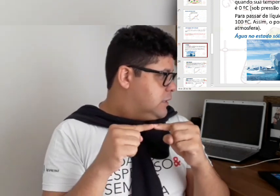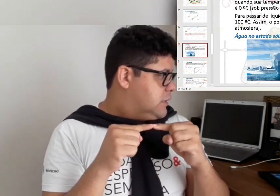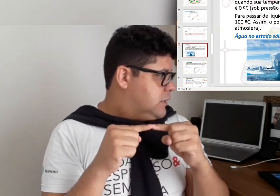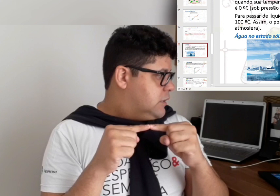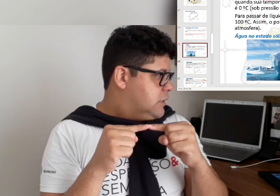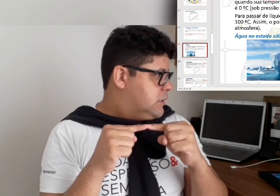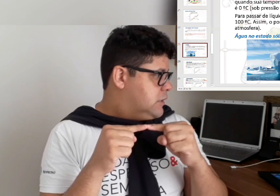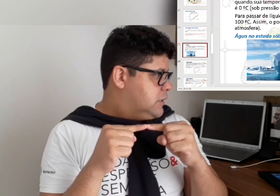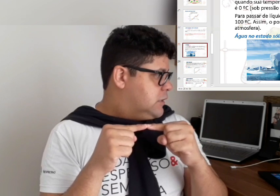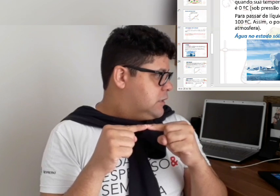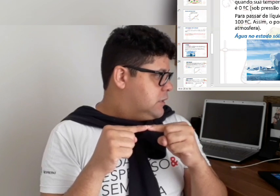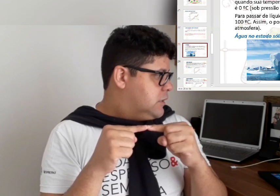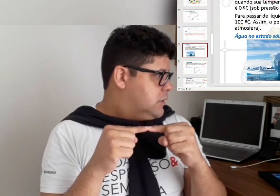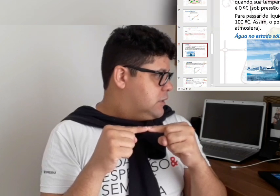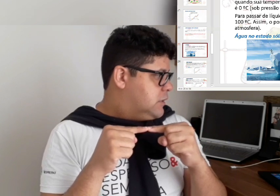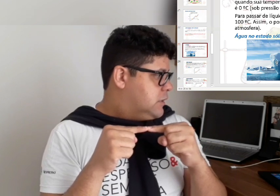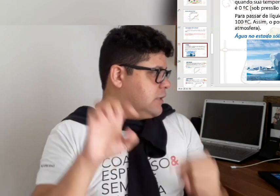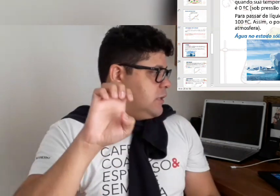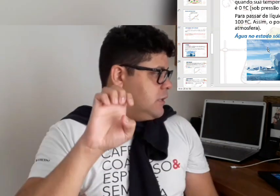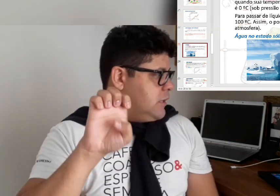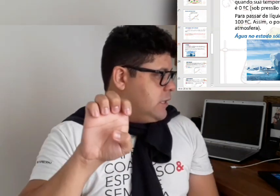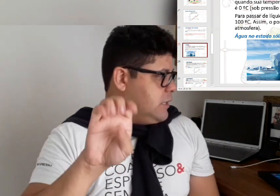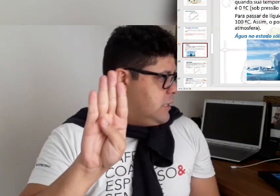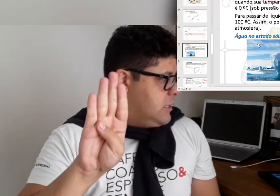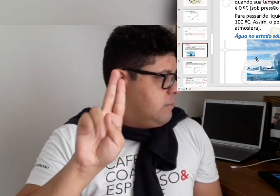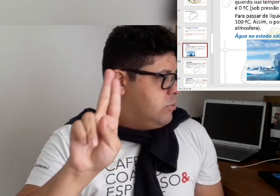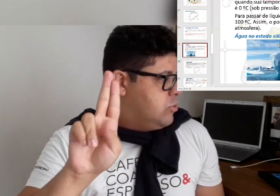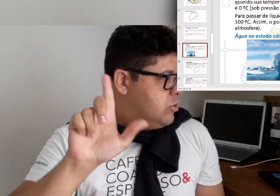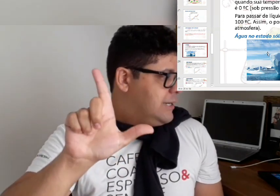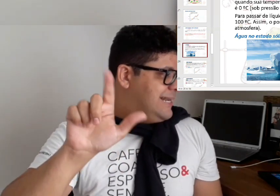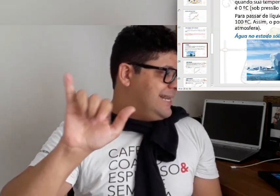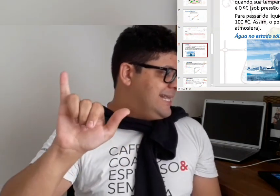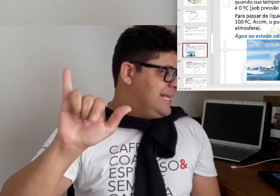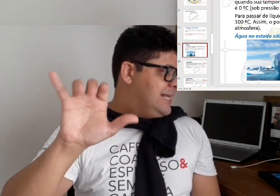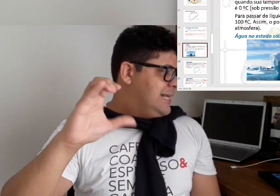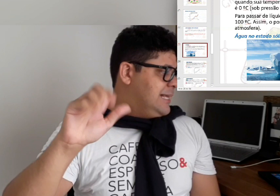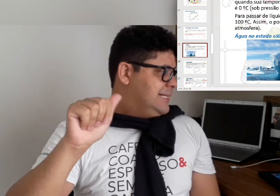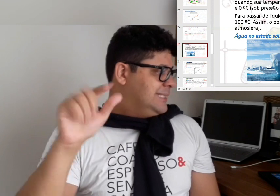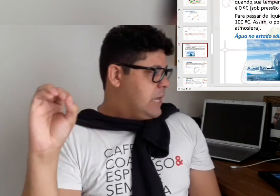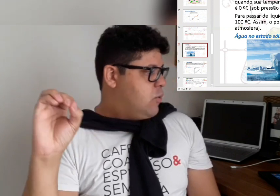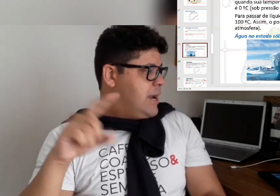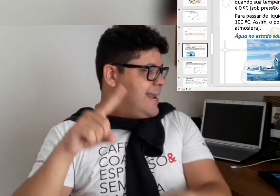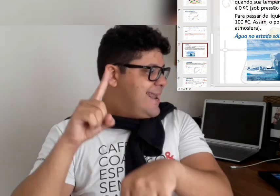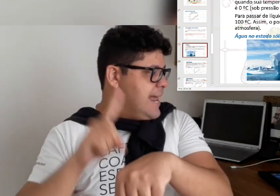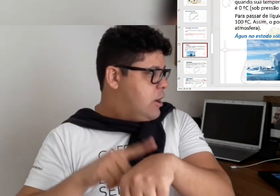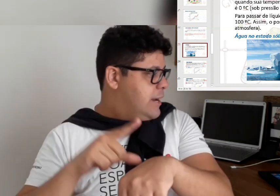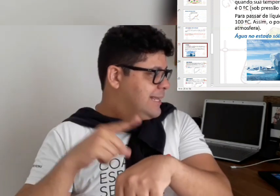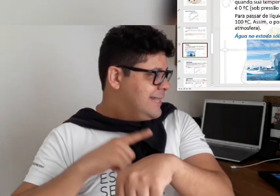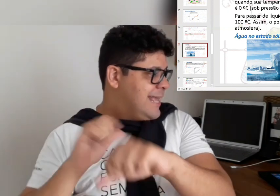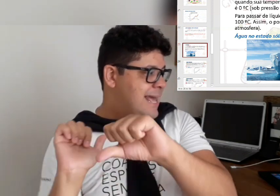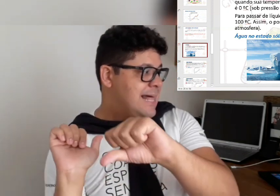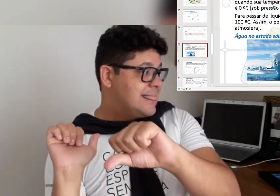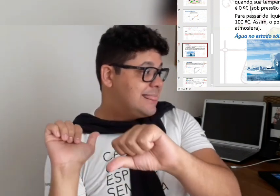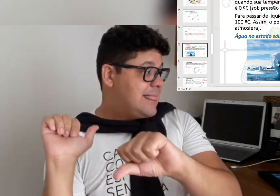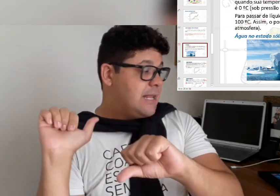estado sólido, líquido e gasoso. Aqui a gente tem um exemplozinho, né? Bem legal aí de ver. Ó, o iceberg